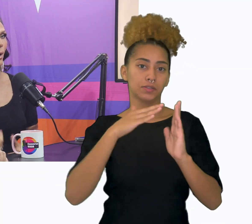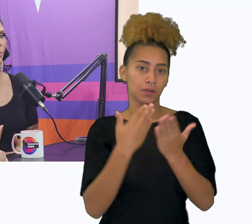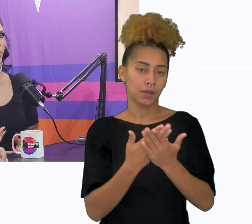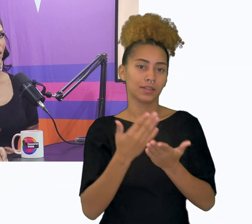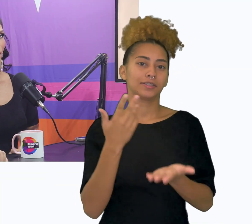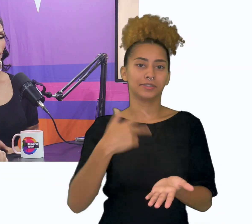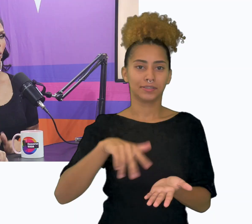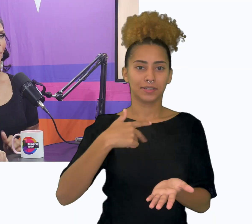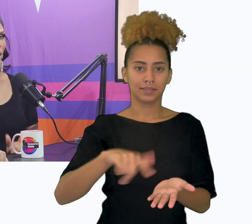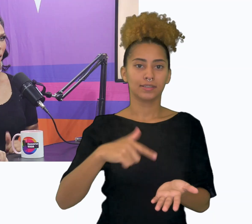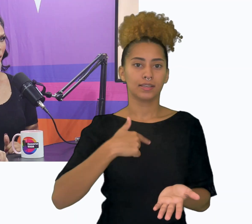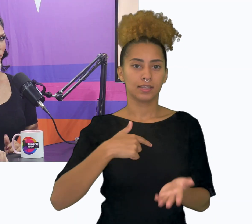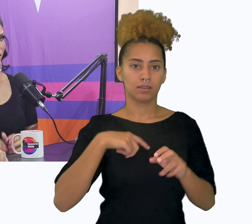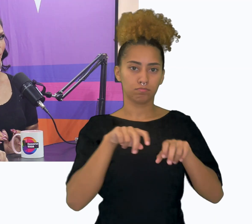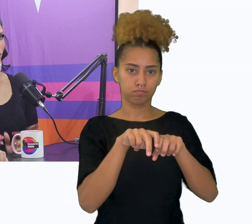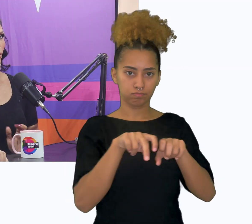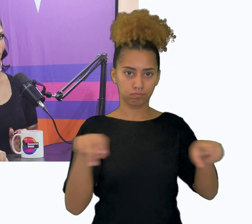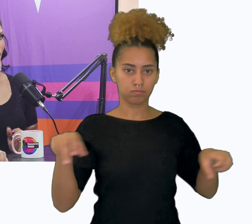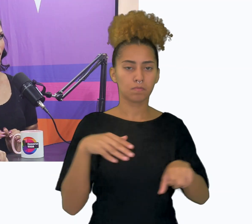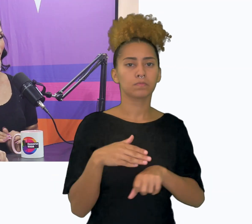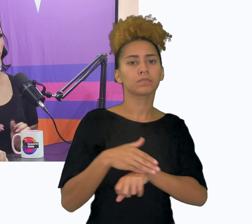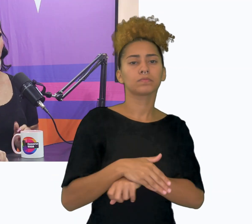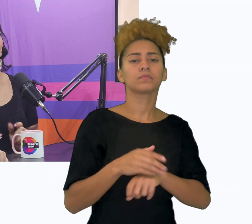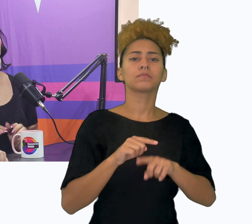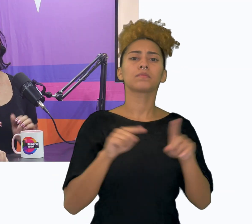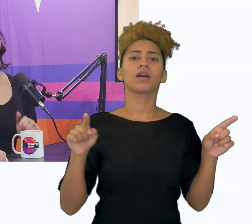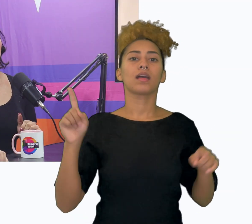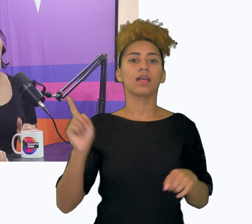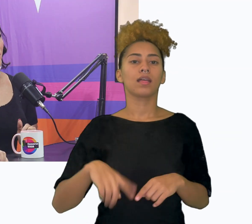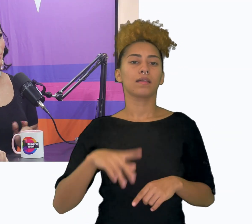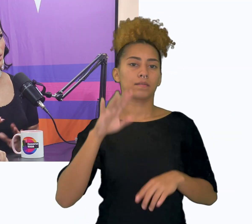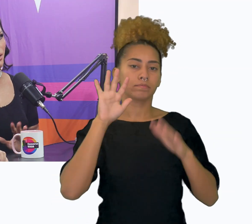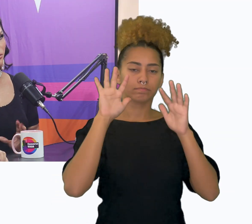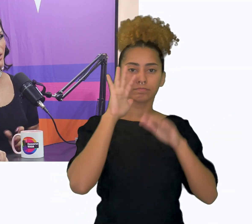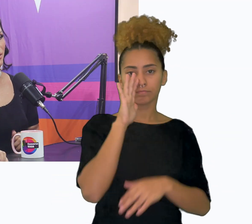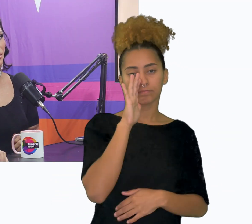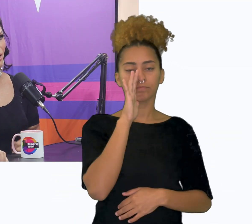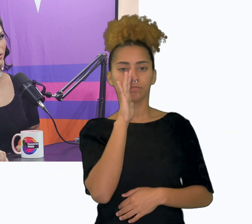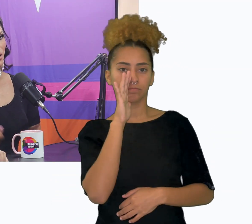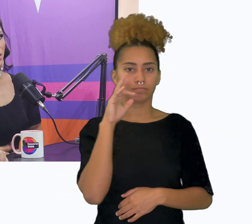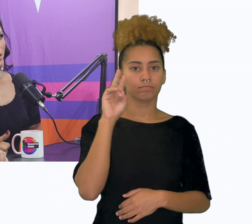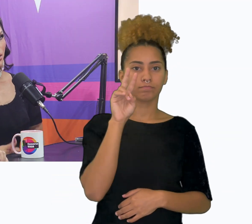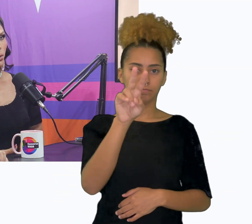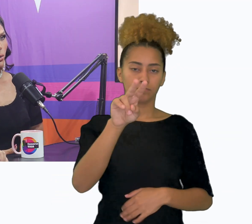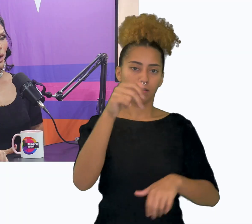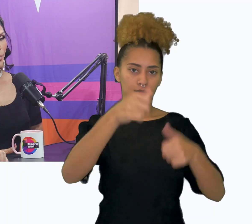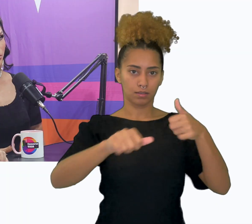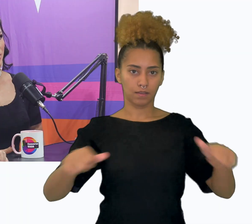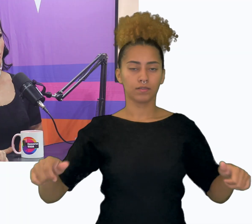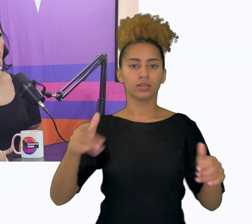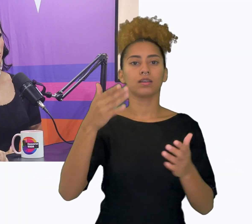Eu era uma banca, fazia parte de uma banca, mas de uma banca de ouvintes. A banca que finalizava